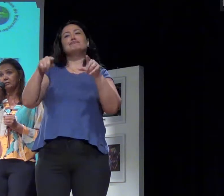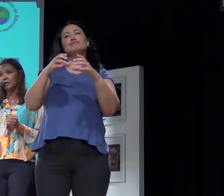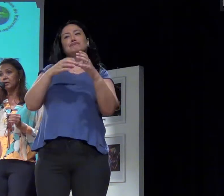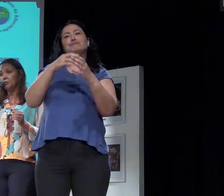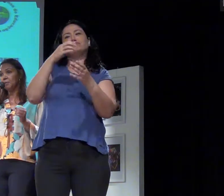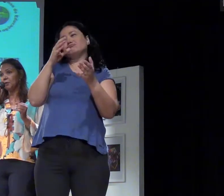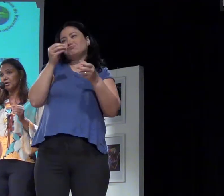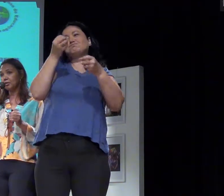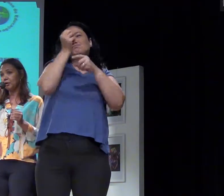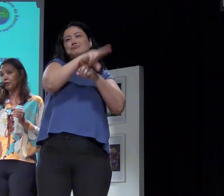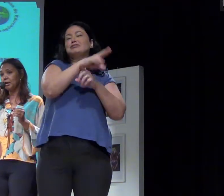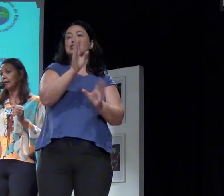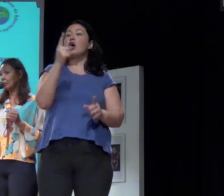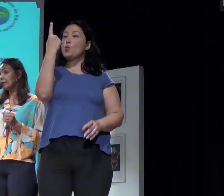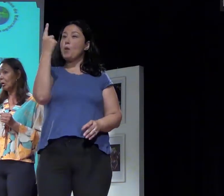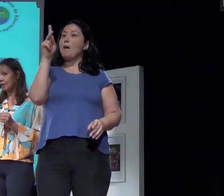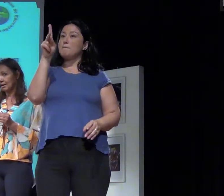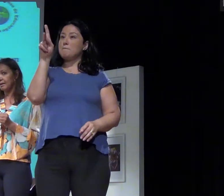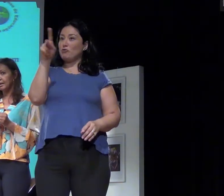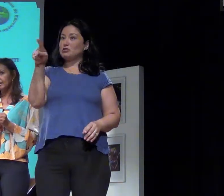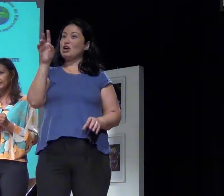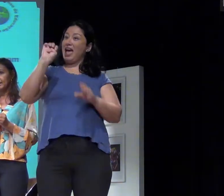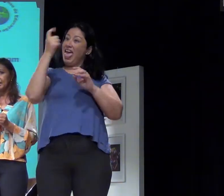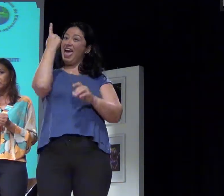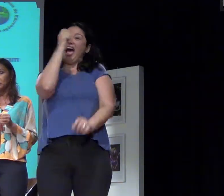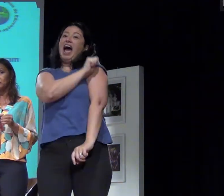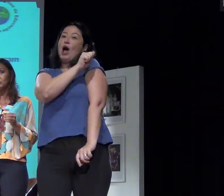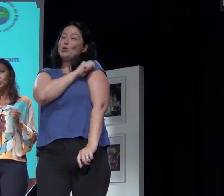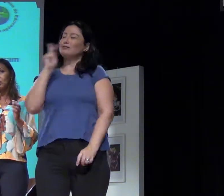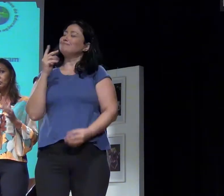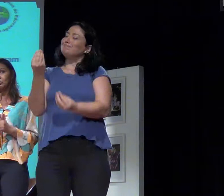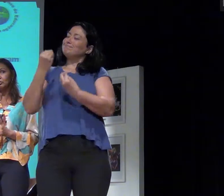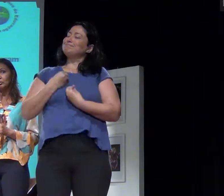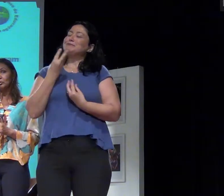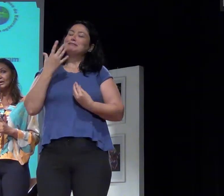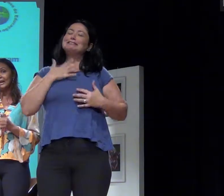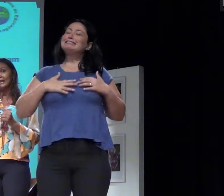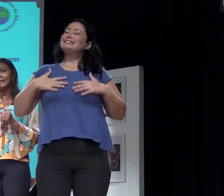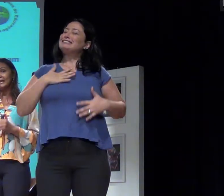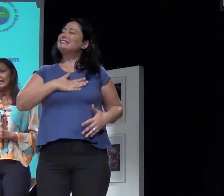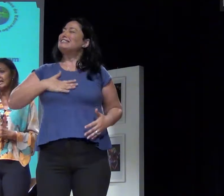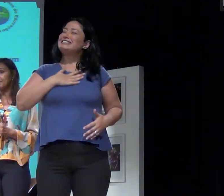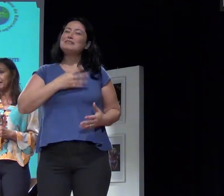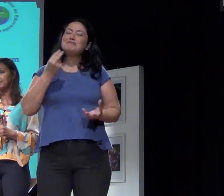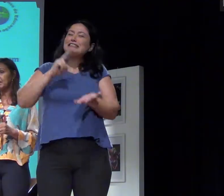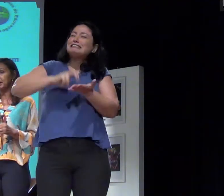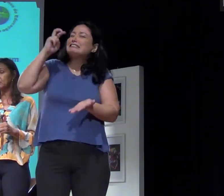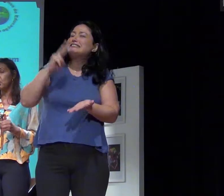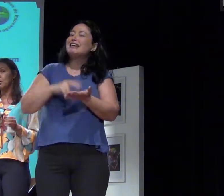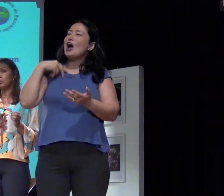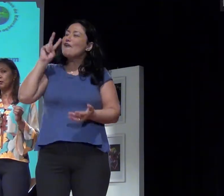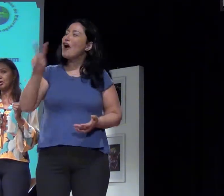escola. Inclusive, tem uma professora que foi aluna nossa. Então, esse é um motivo de muito orgulho, de muita alegria, sabermos